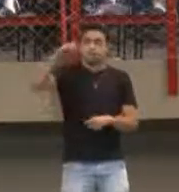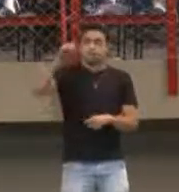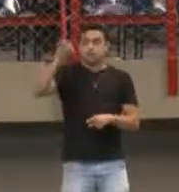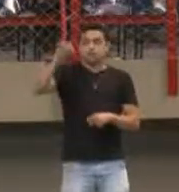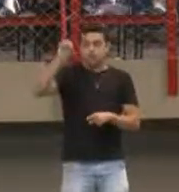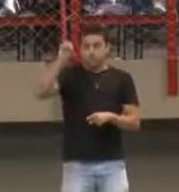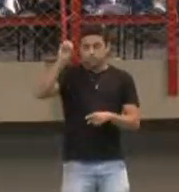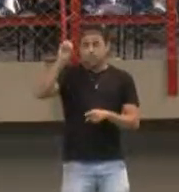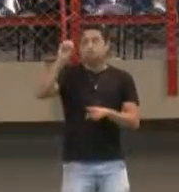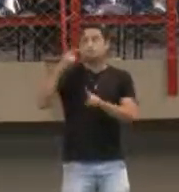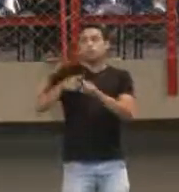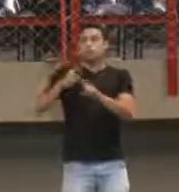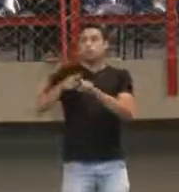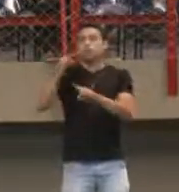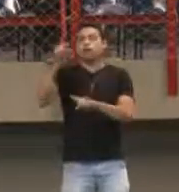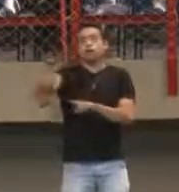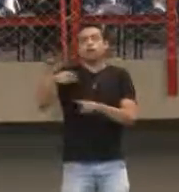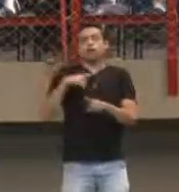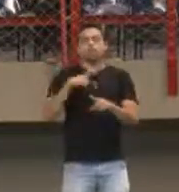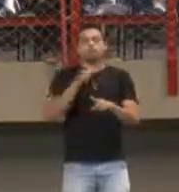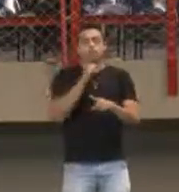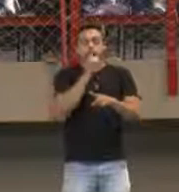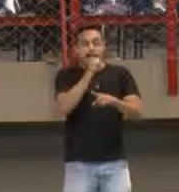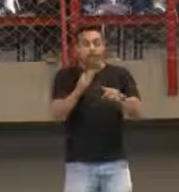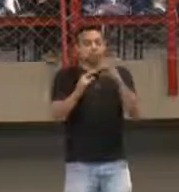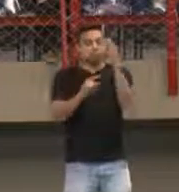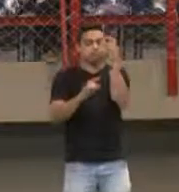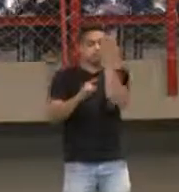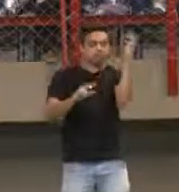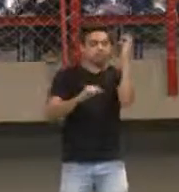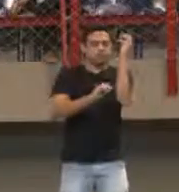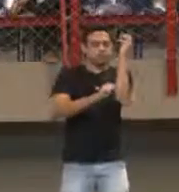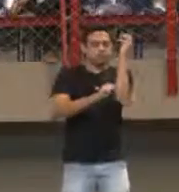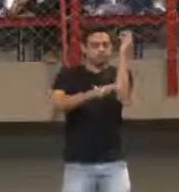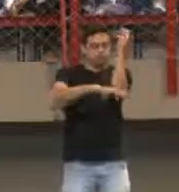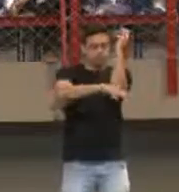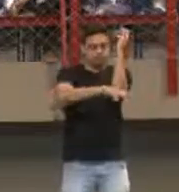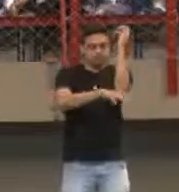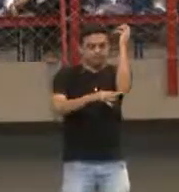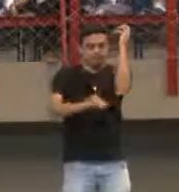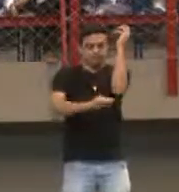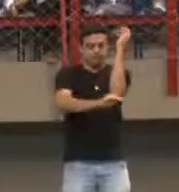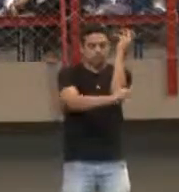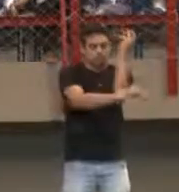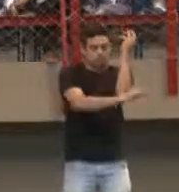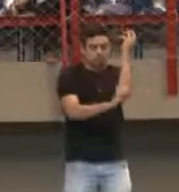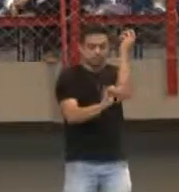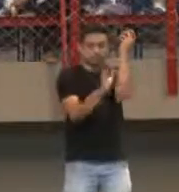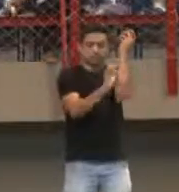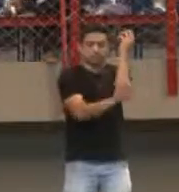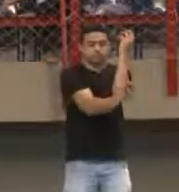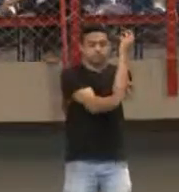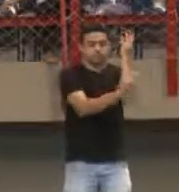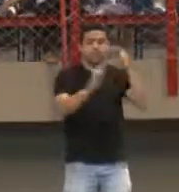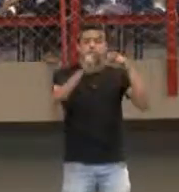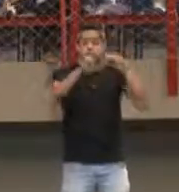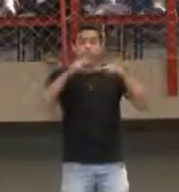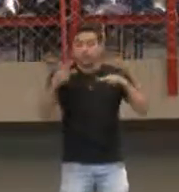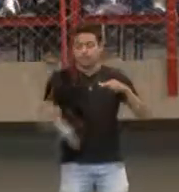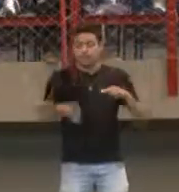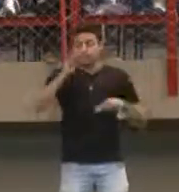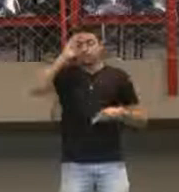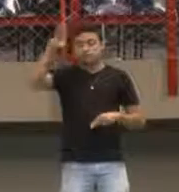como gás dos pântanos e tudo mais. Essa aqui é a energia hidráulica. E é uma energia, a principal fonte aqui no